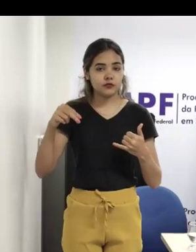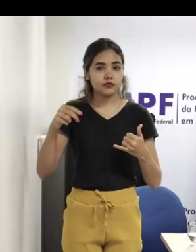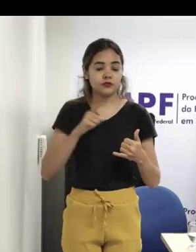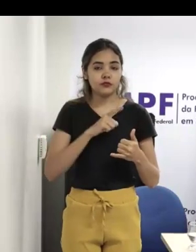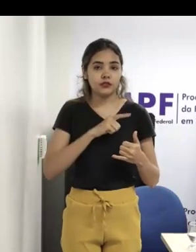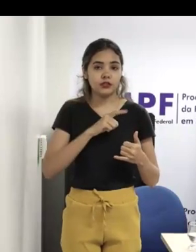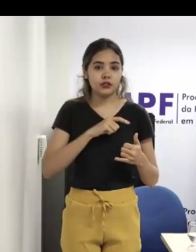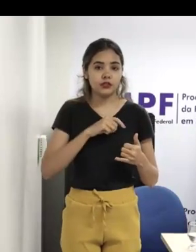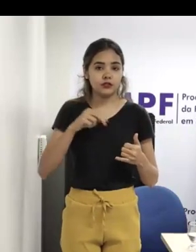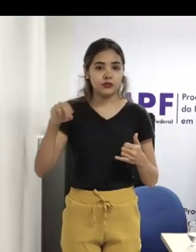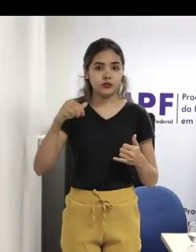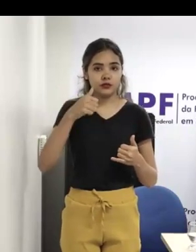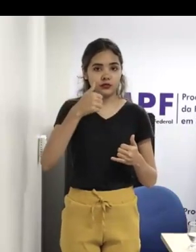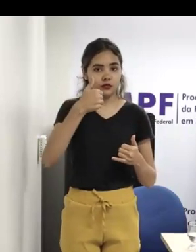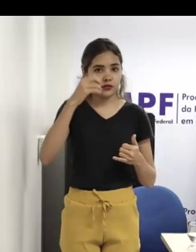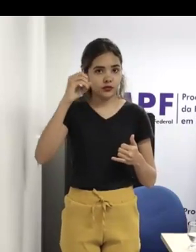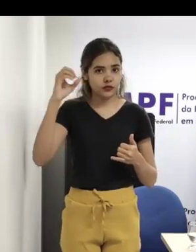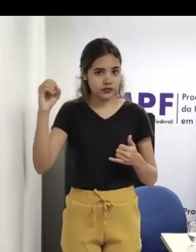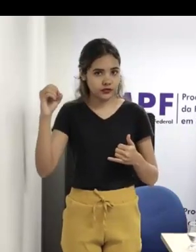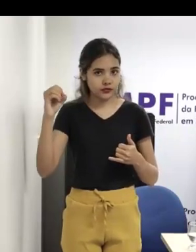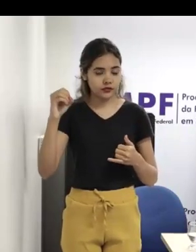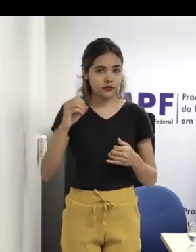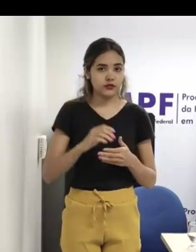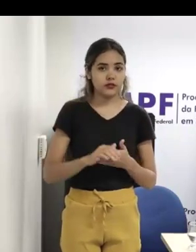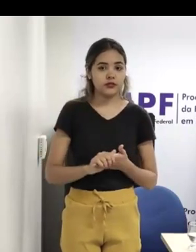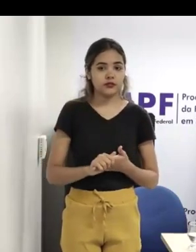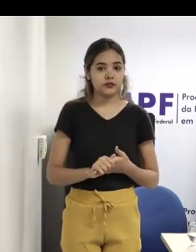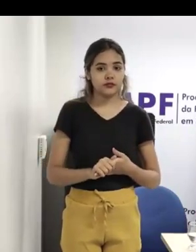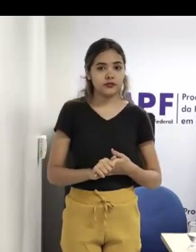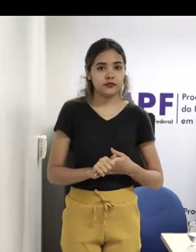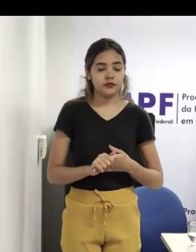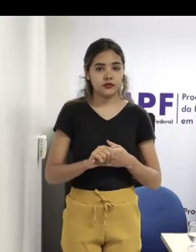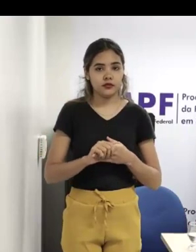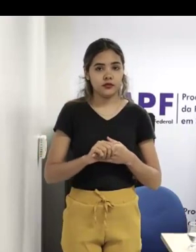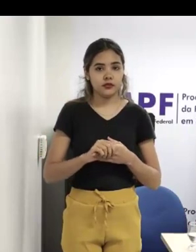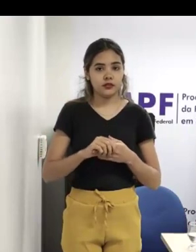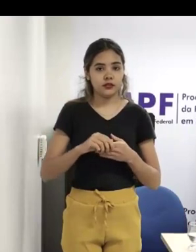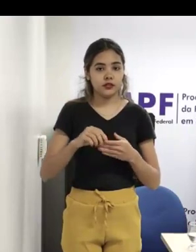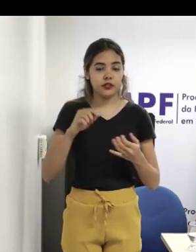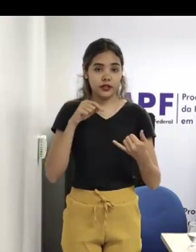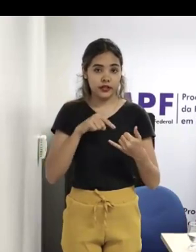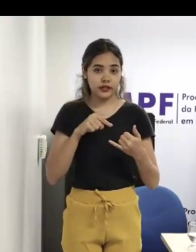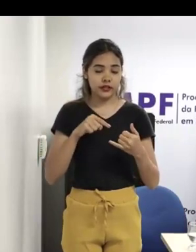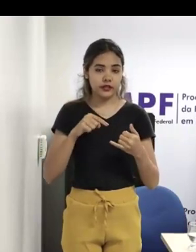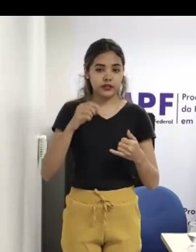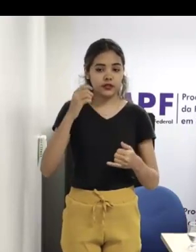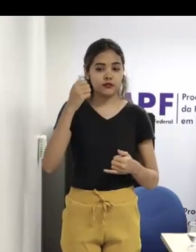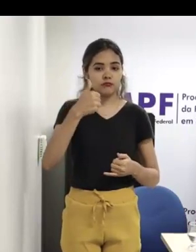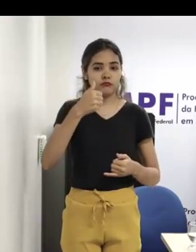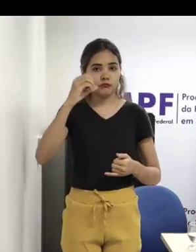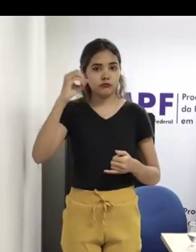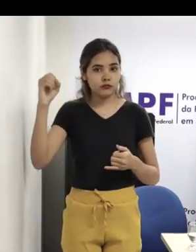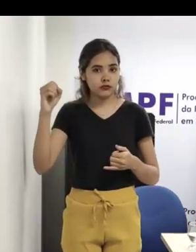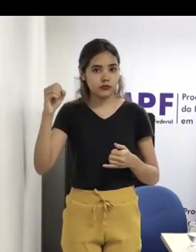eh as as blits tá divulgando o número dos conselhos tutelares do município que eh